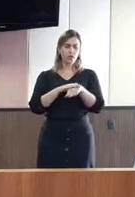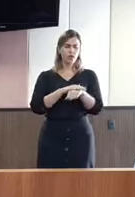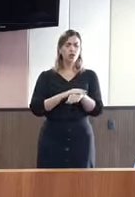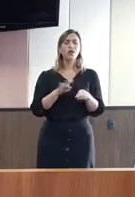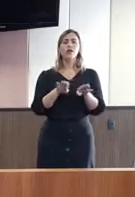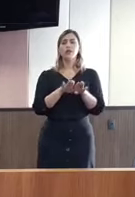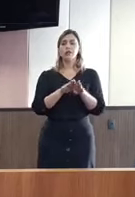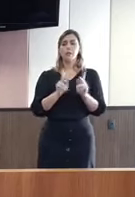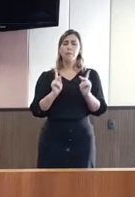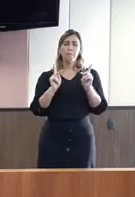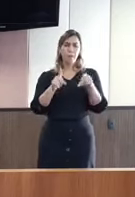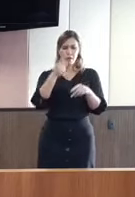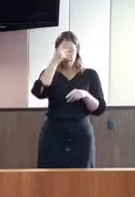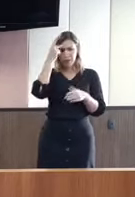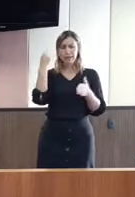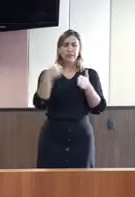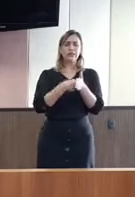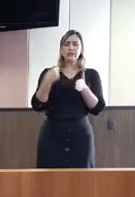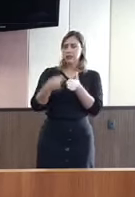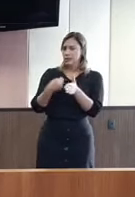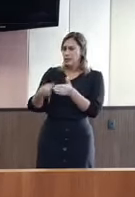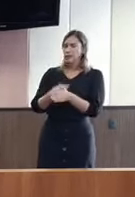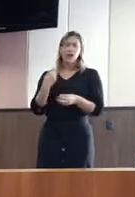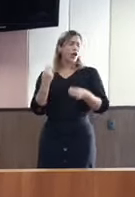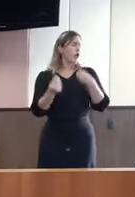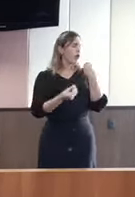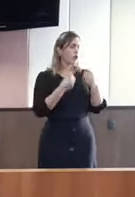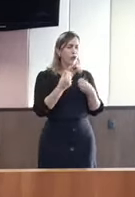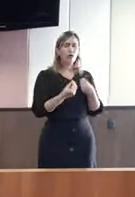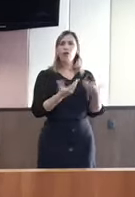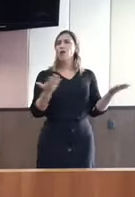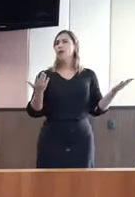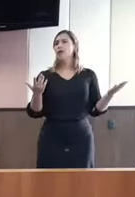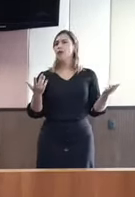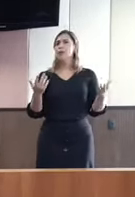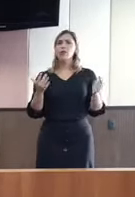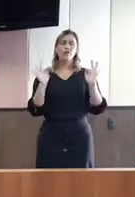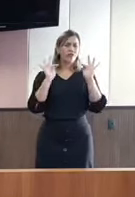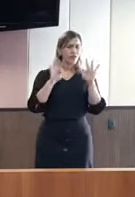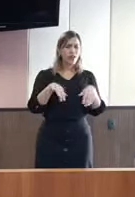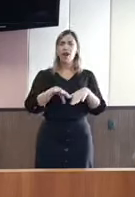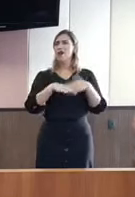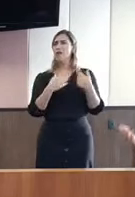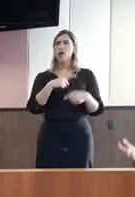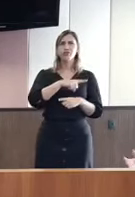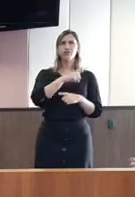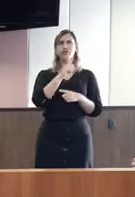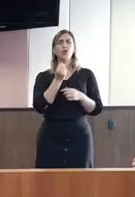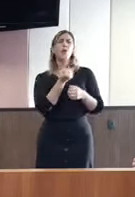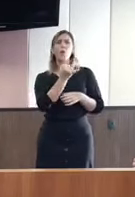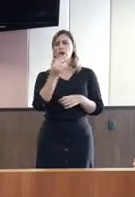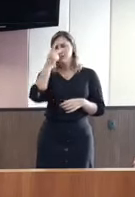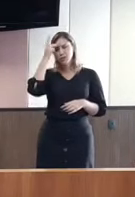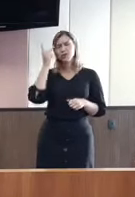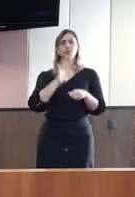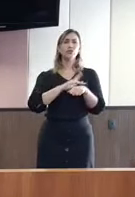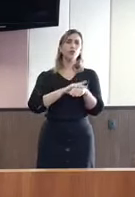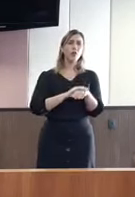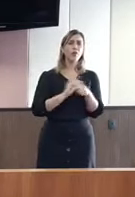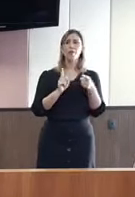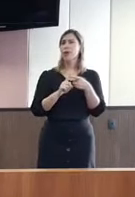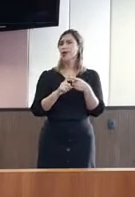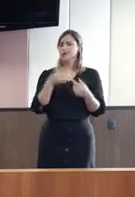cobra muito, o que vai acontecer, o que vai deixar de ser, quando que aparece o pico da epidemia, quantas pessoas vão ficar doentes, porque é uma coisa